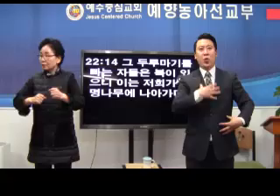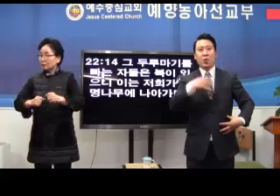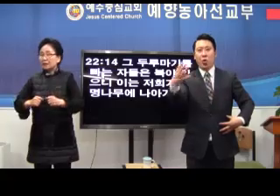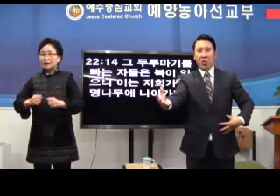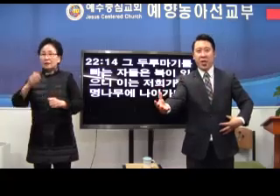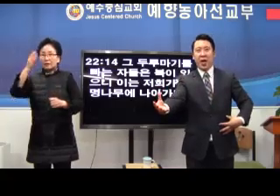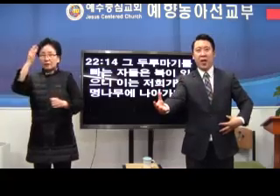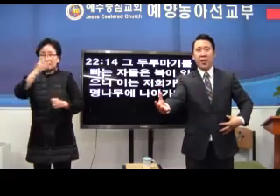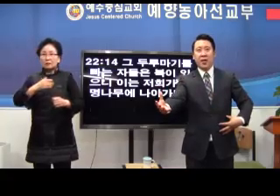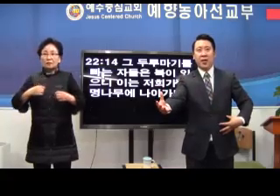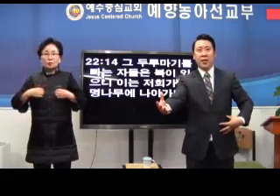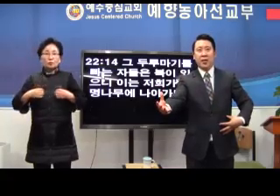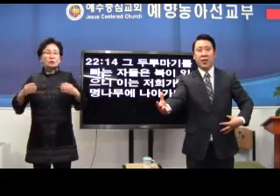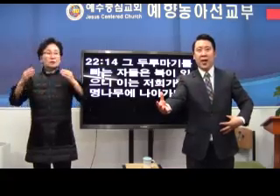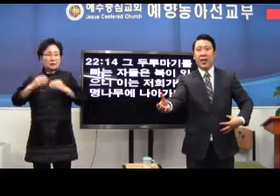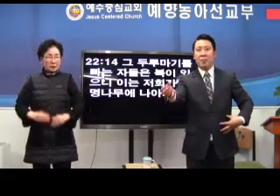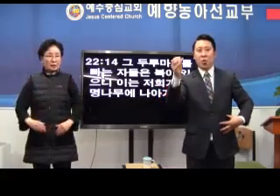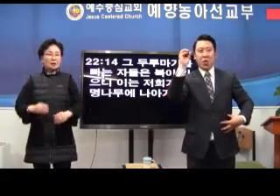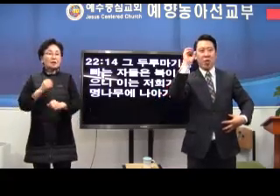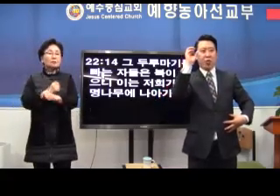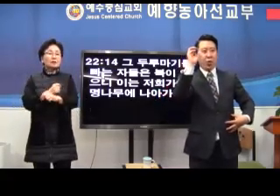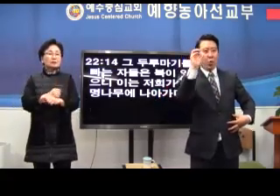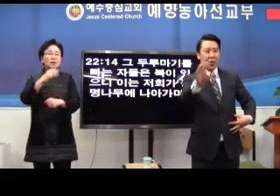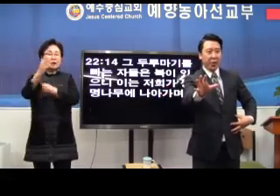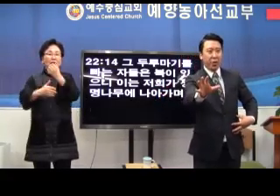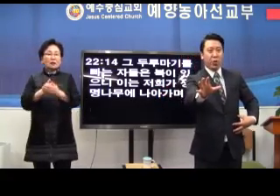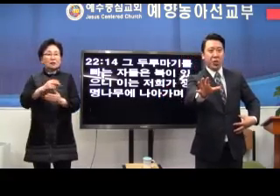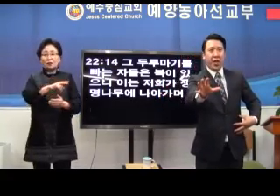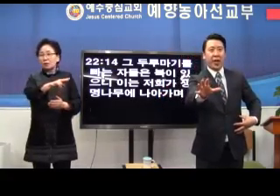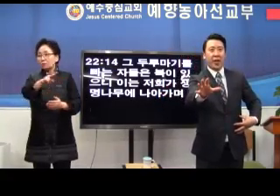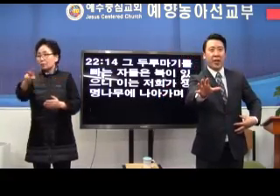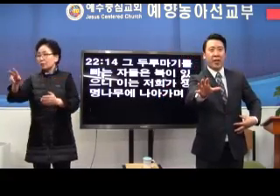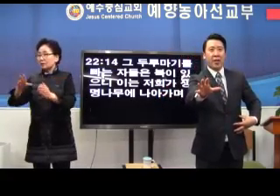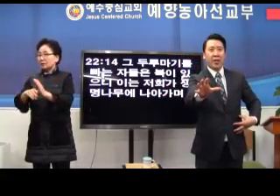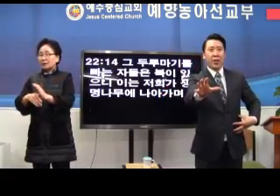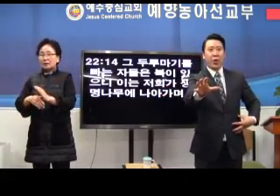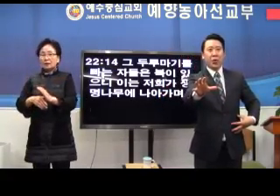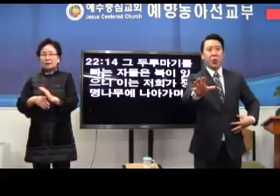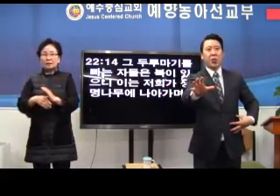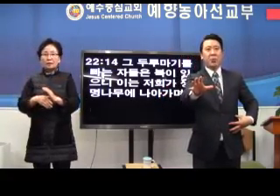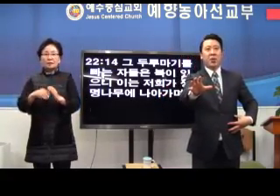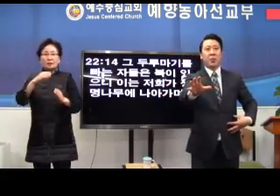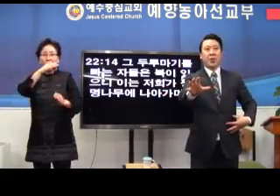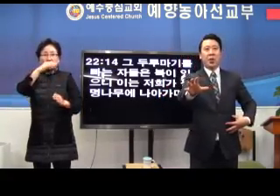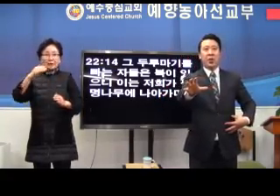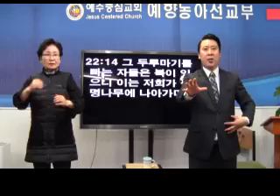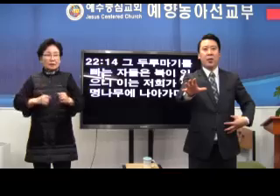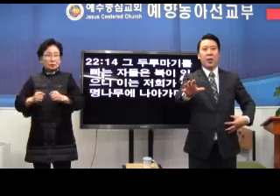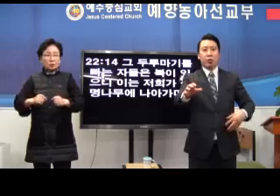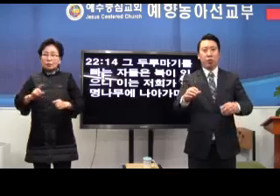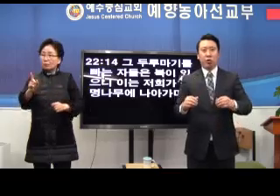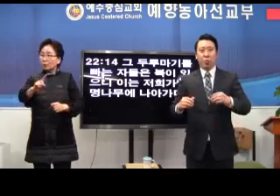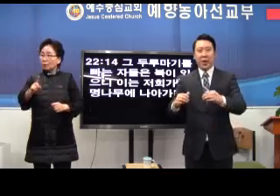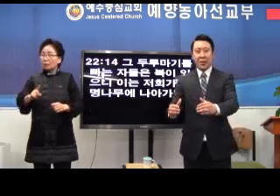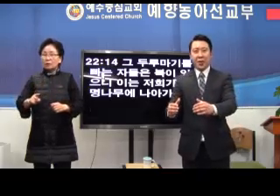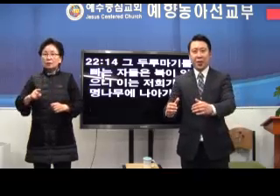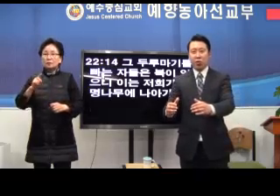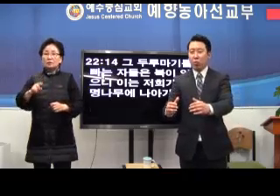행동이 무엇이냐? 하나님 보시기에 우리의 옳은 행동이 무엇이냐? 요한계시록 22장 14절, 그